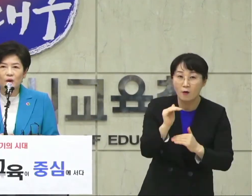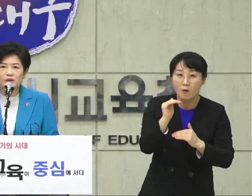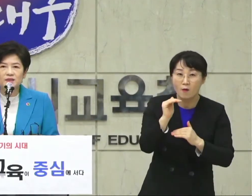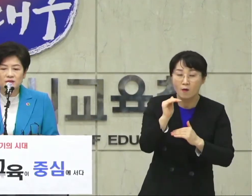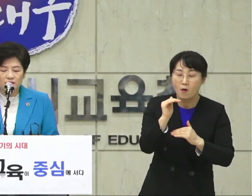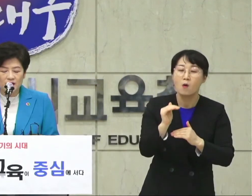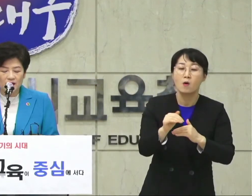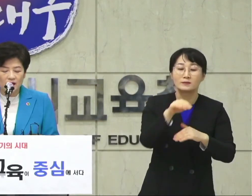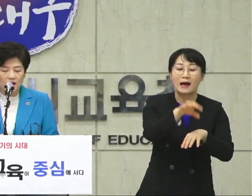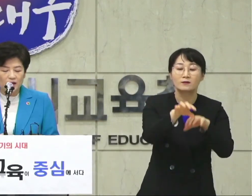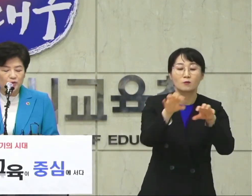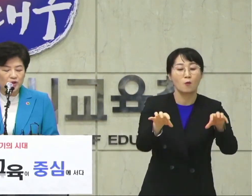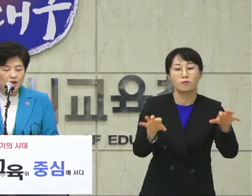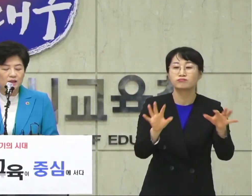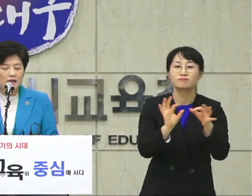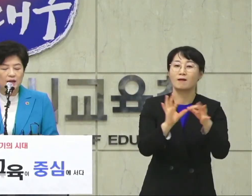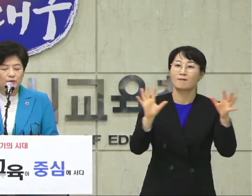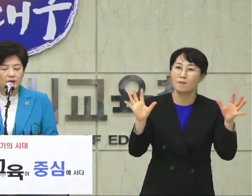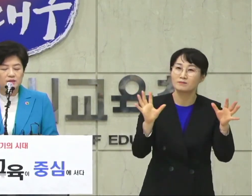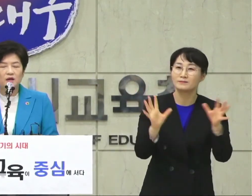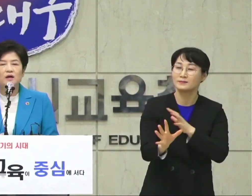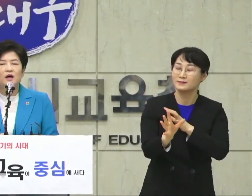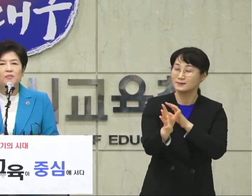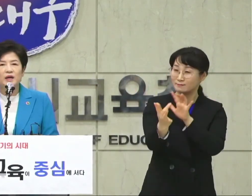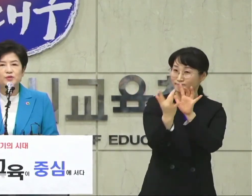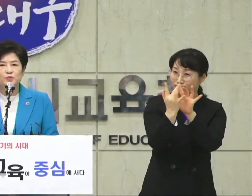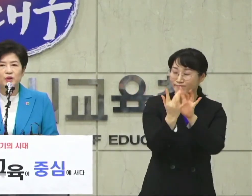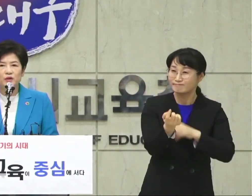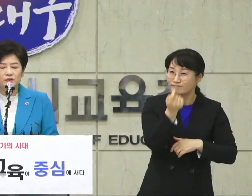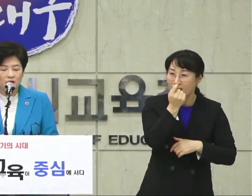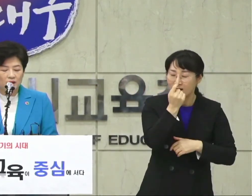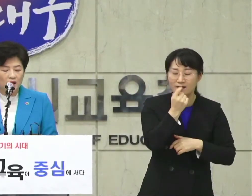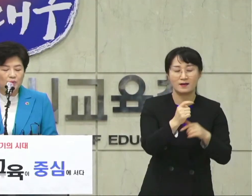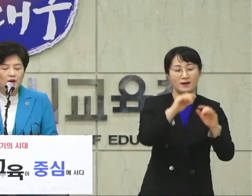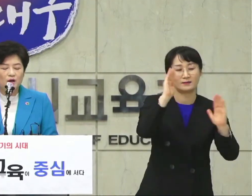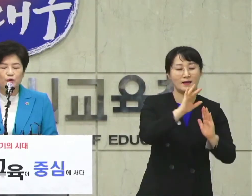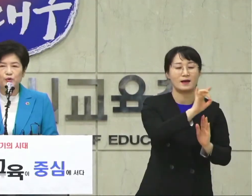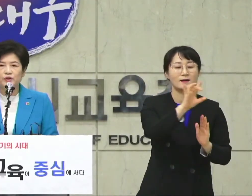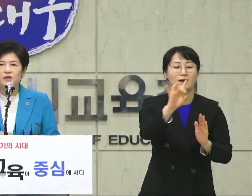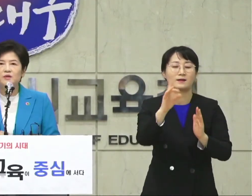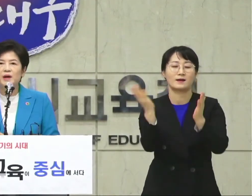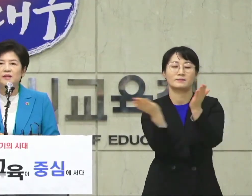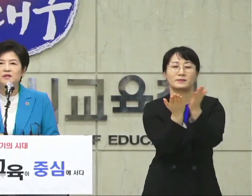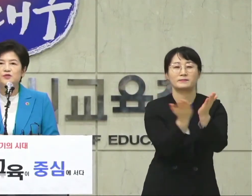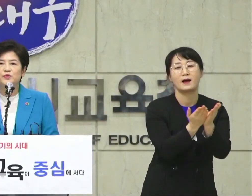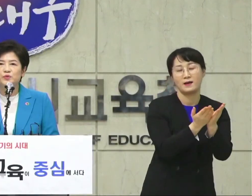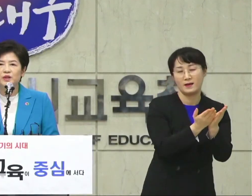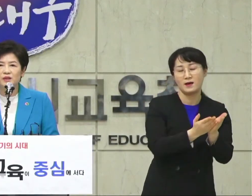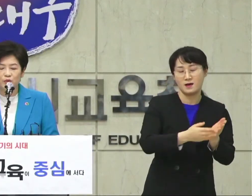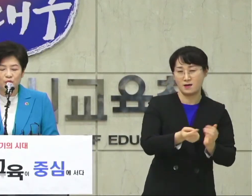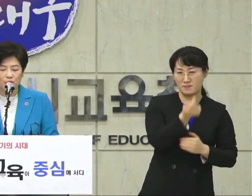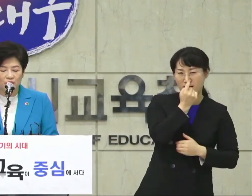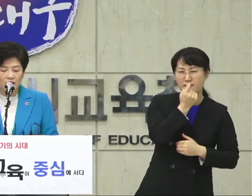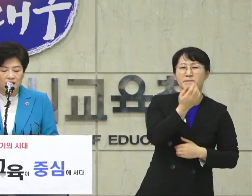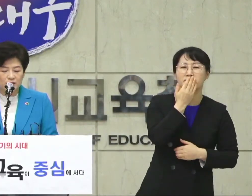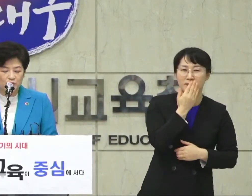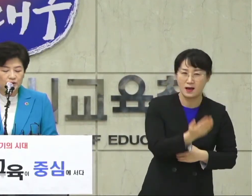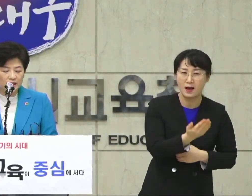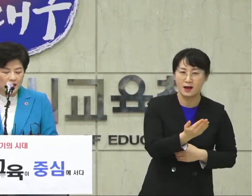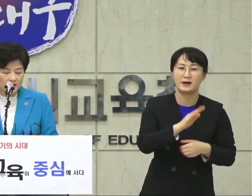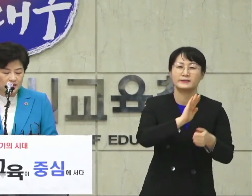언제 어디서나 에듀텍을 활용해서 맞춤형 개별화 교육을 받을 수